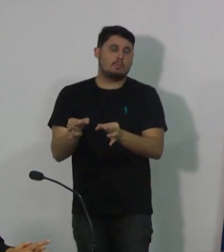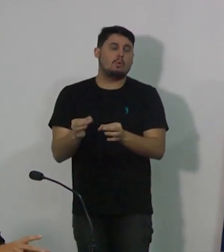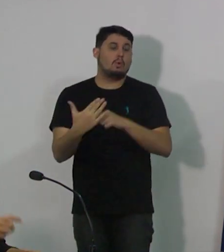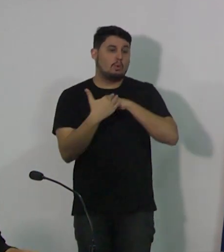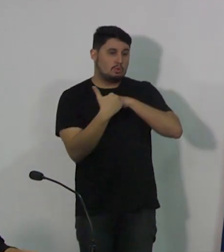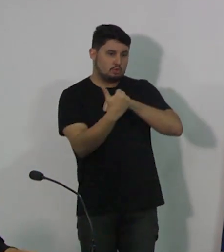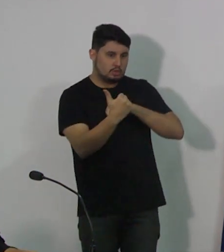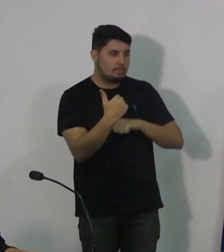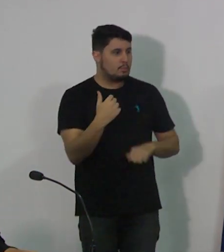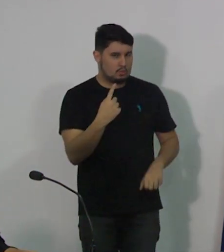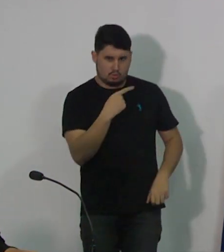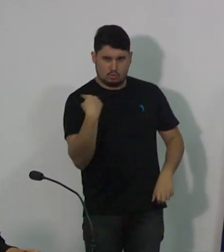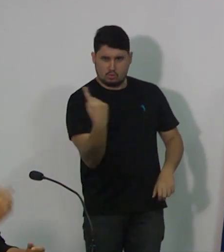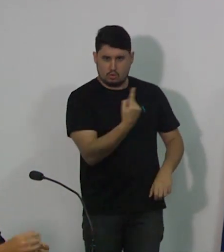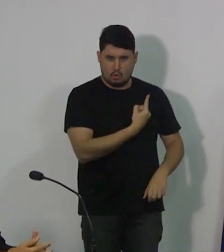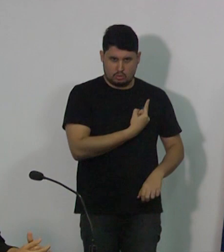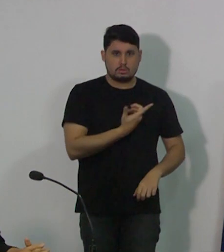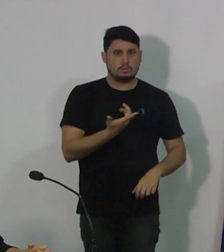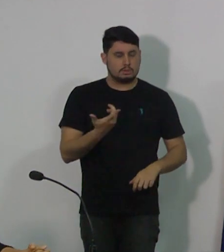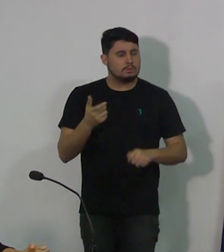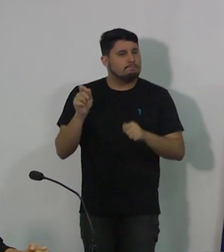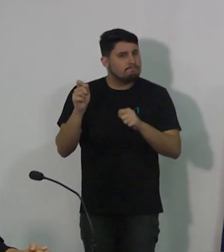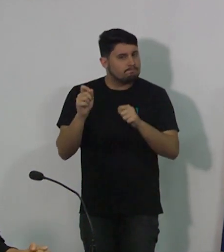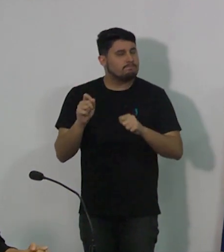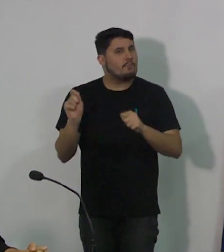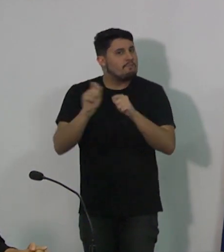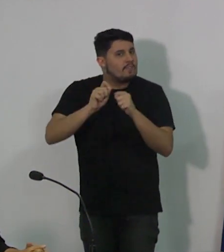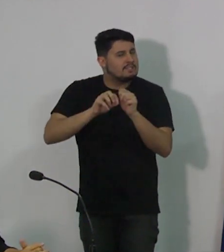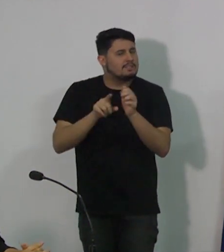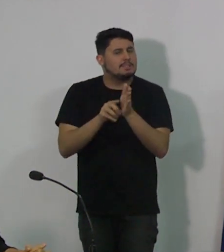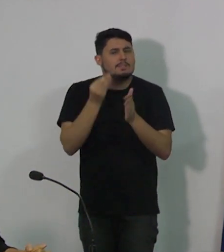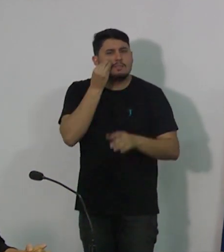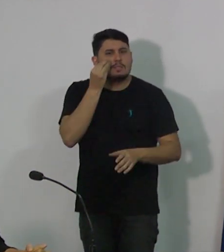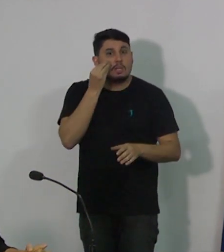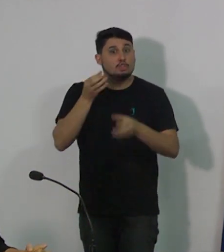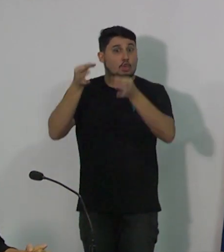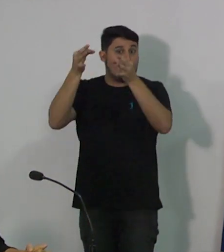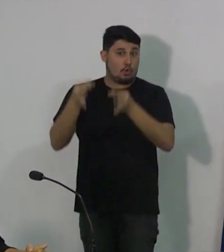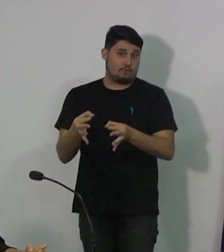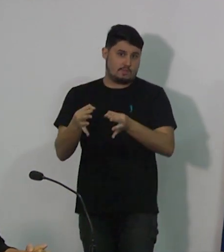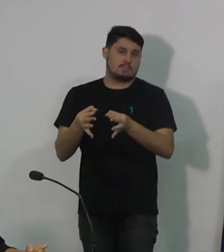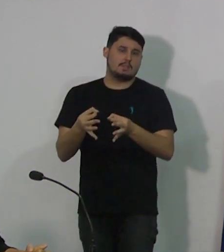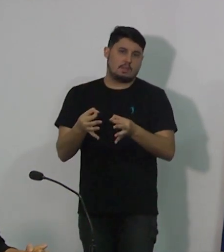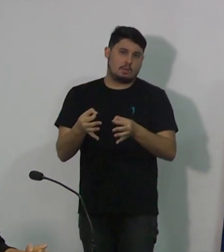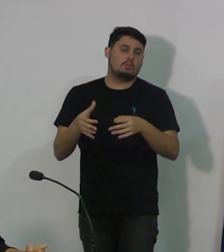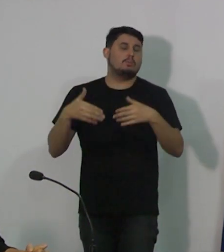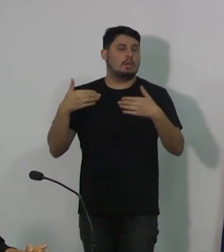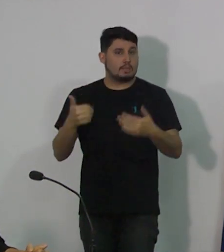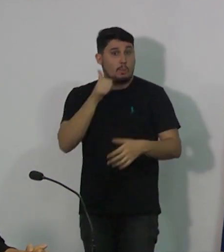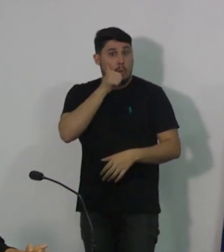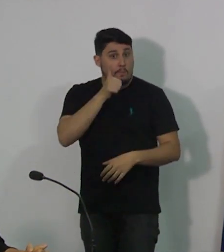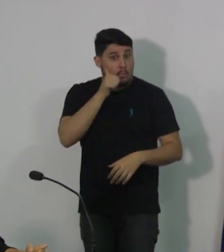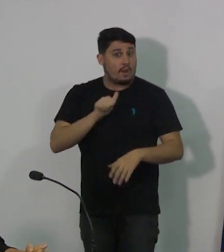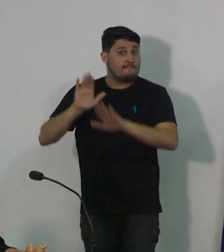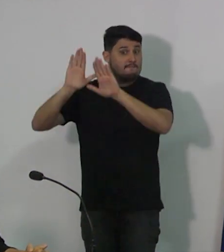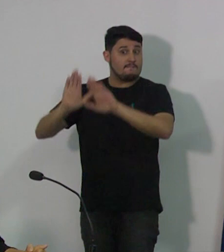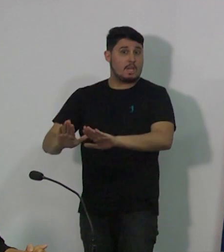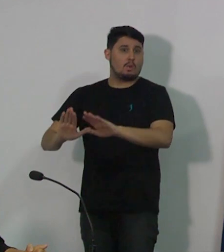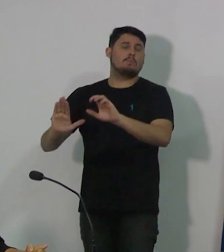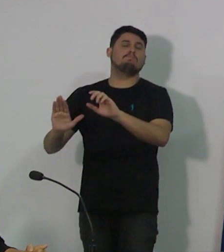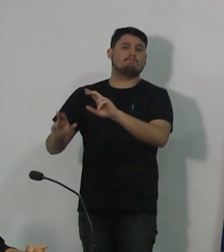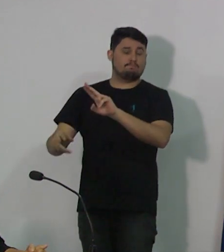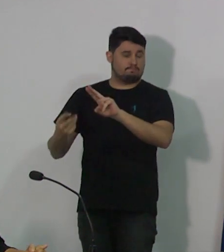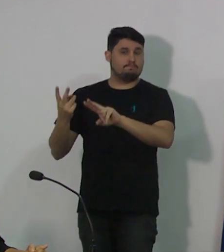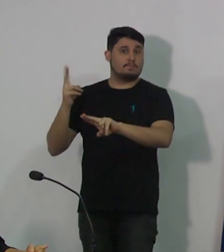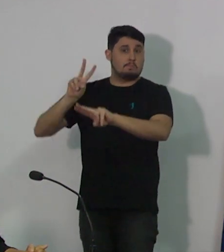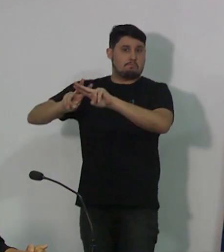da amostra, para que o teste oficial fosse realizado. Ele foi feito e a paciente ficou em isolamento. A partir do momento que